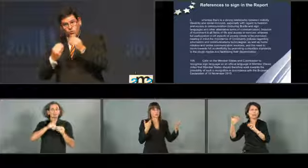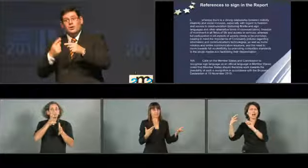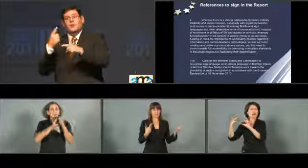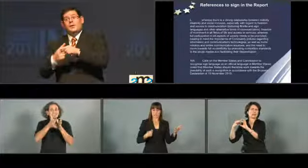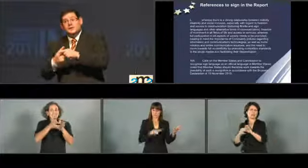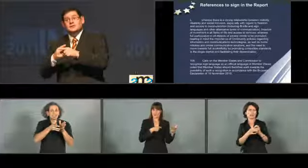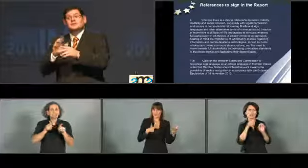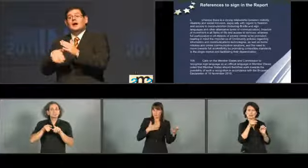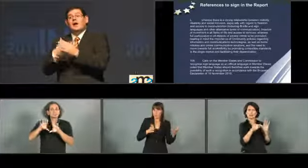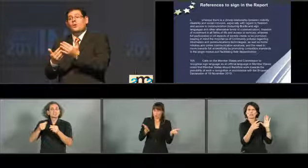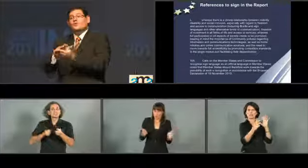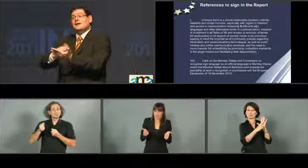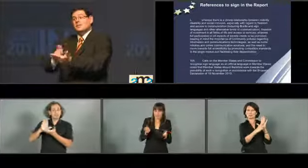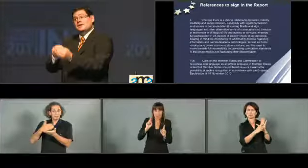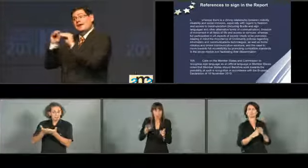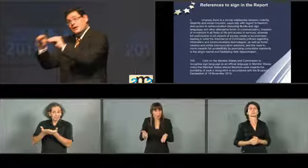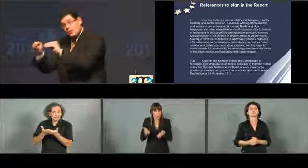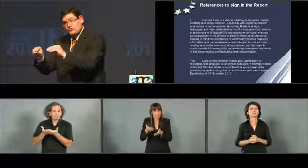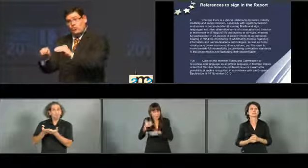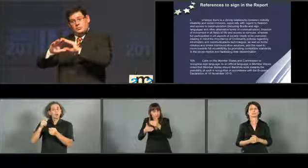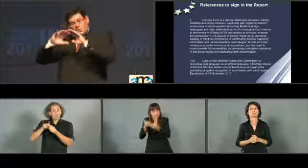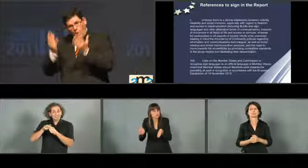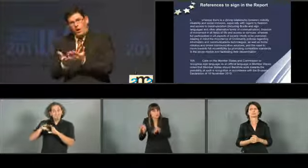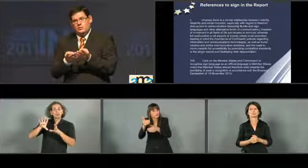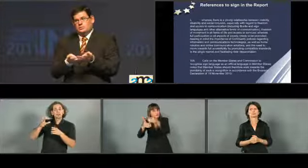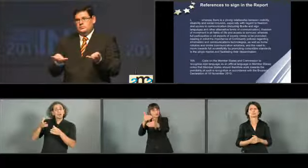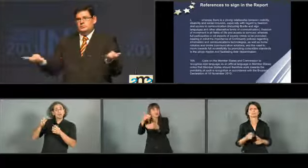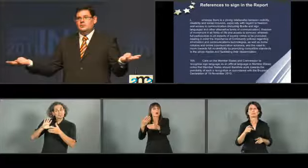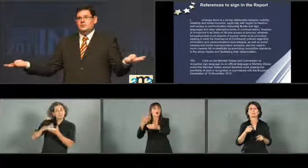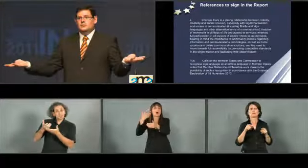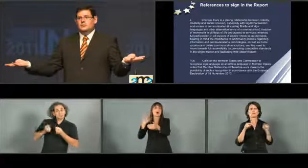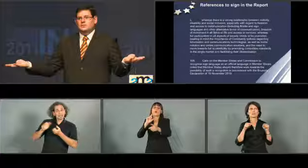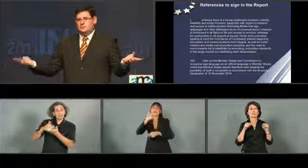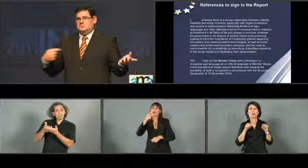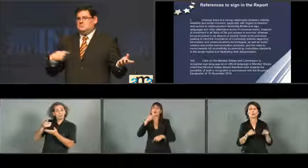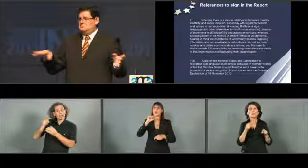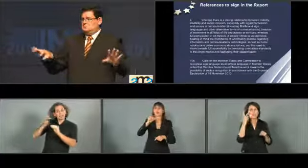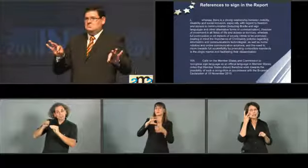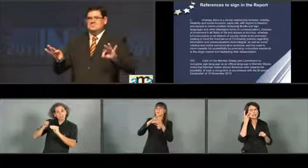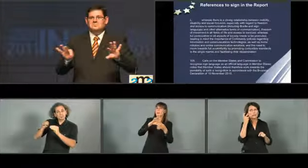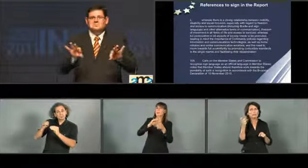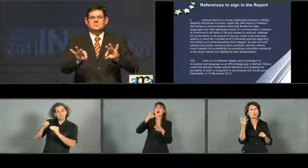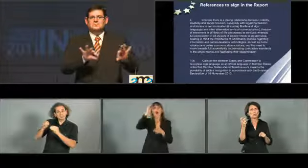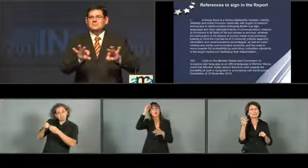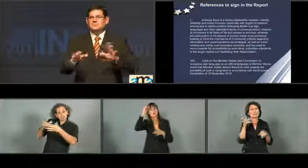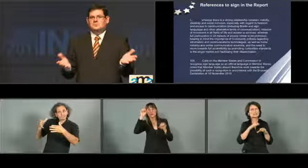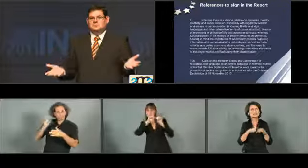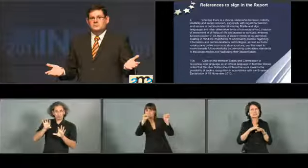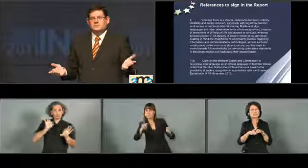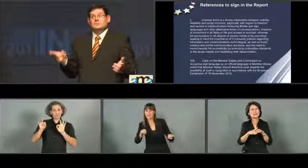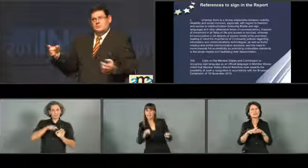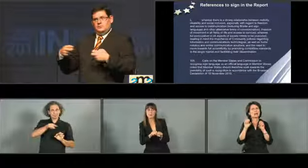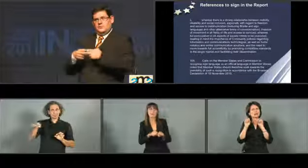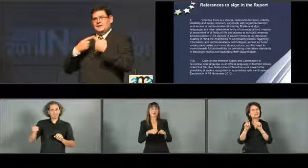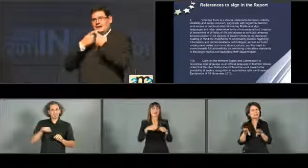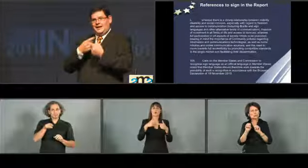On parle bien entendu du système éducatif, mais de la place de la langue des signes, de la place des interprètes, des services d'interprètes,